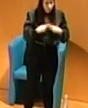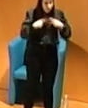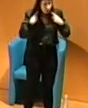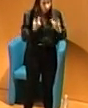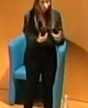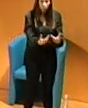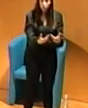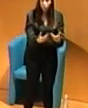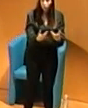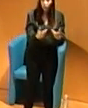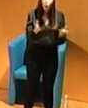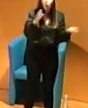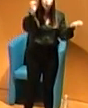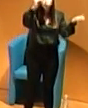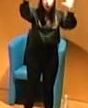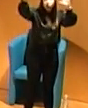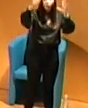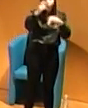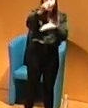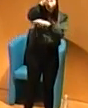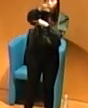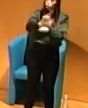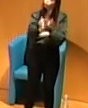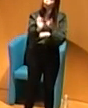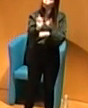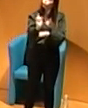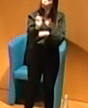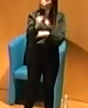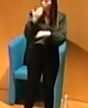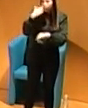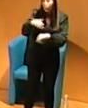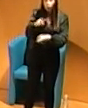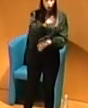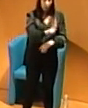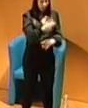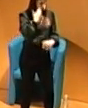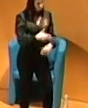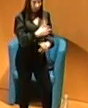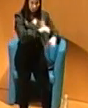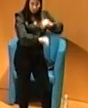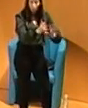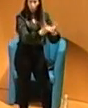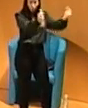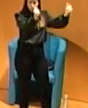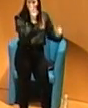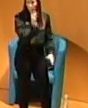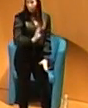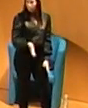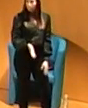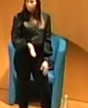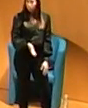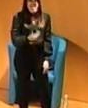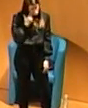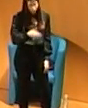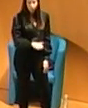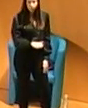sans s'illusionner. C'est-à-dire, voilà, Géraldine, elle ne va pas guérir. Hein, elle ne va pas guérir. Il